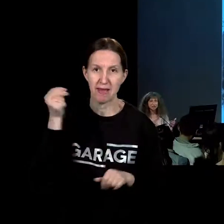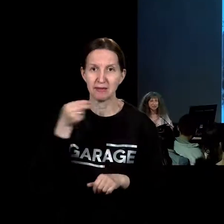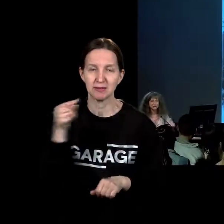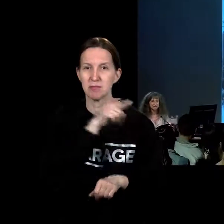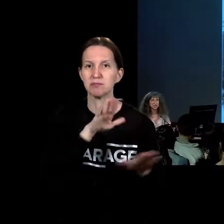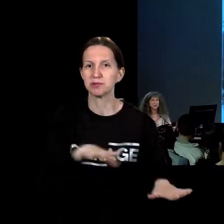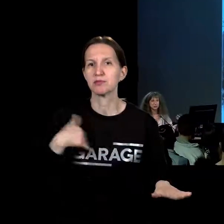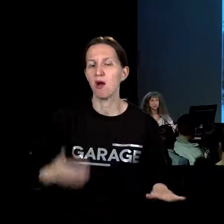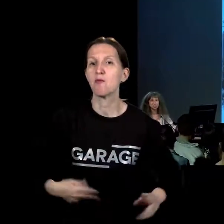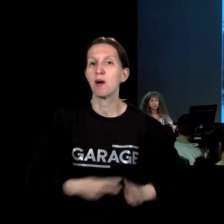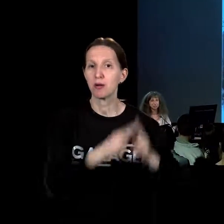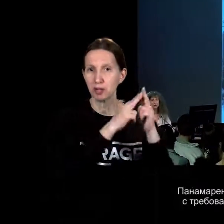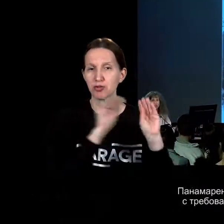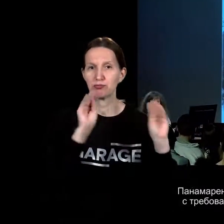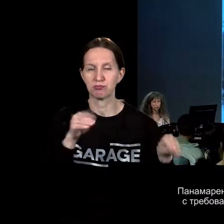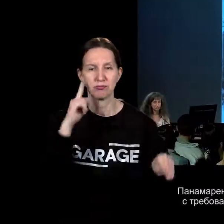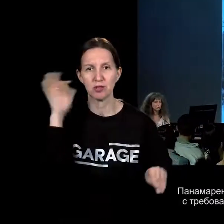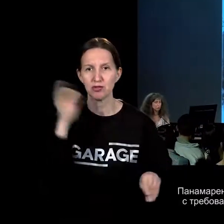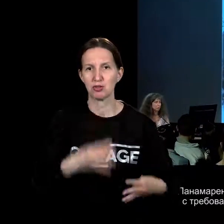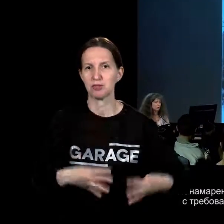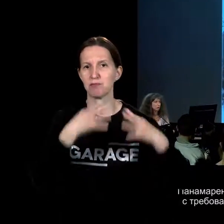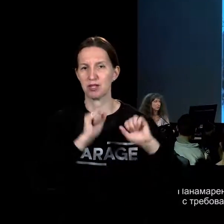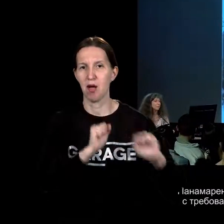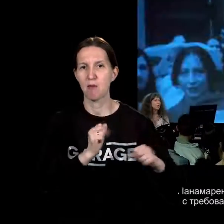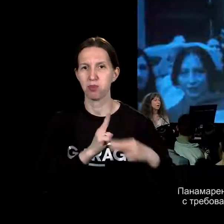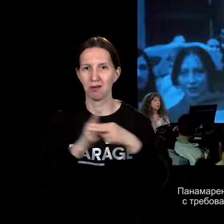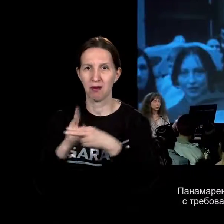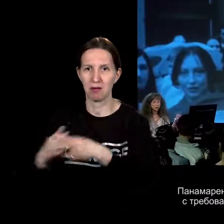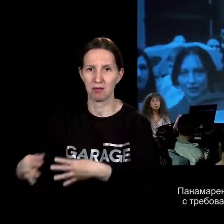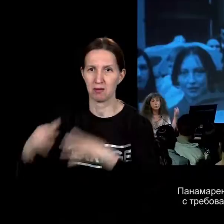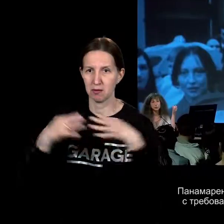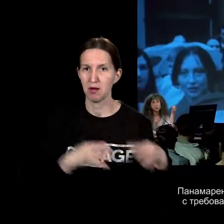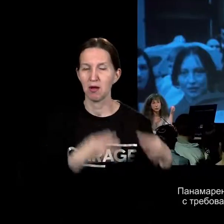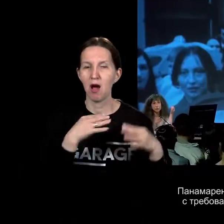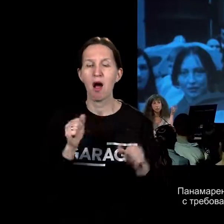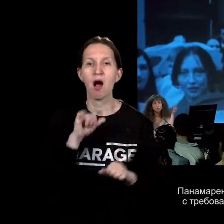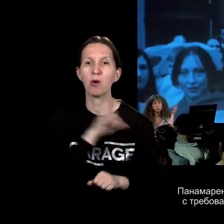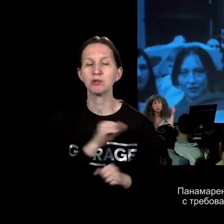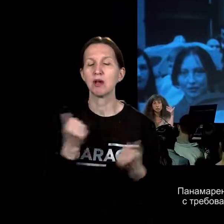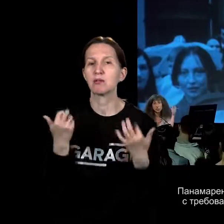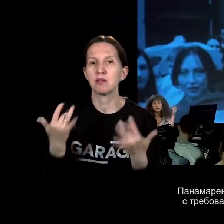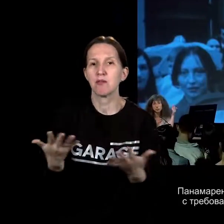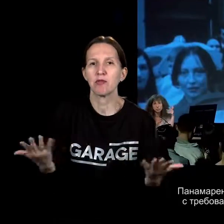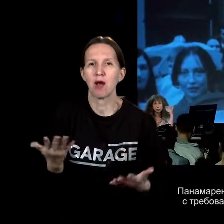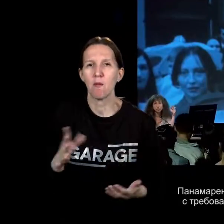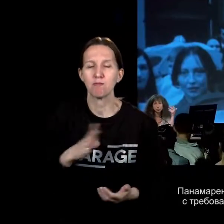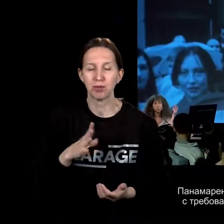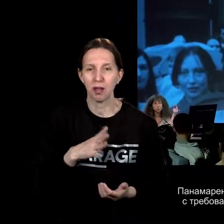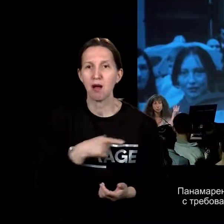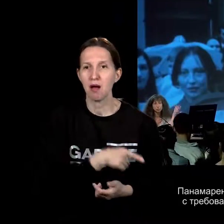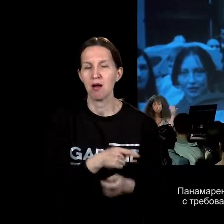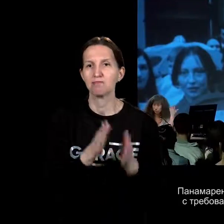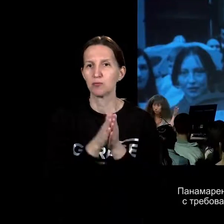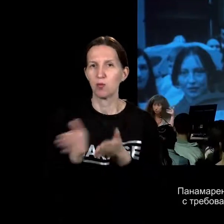где как раз эти баррикады строились. То есть они выстраивают собственную версию баррикады с требованием, но это с требованием сделать одну